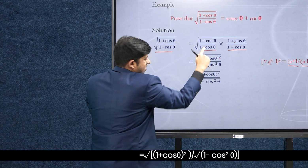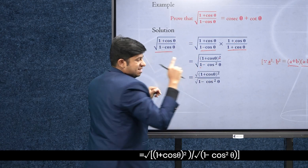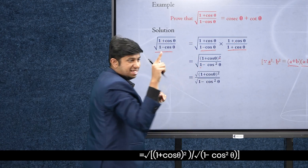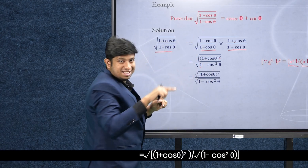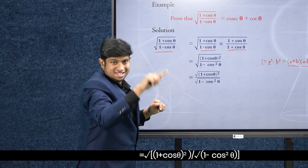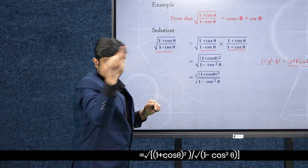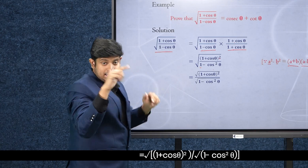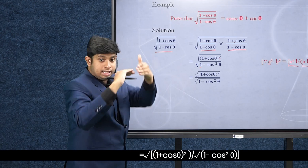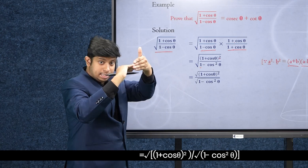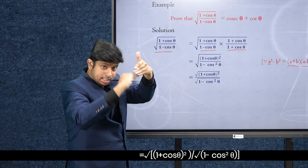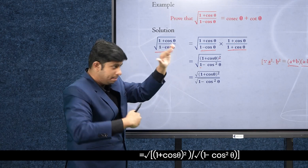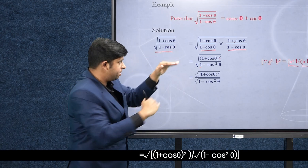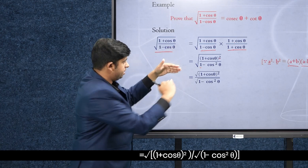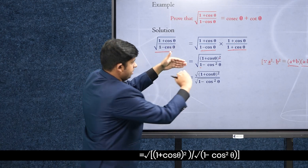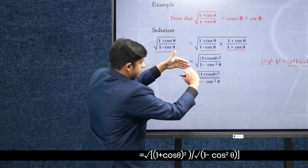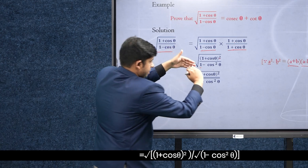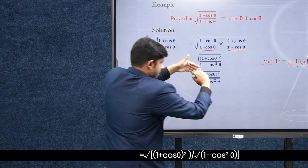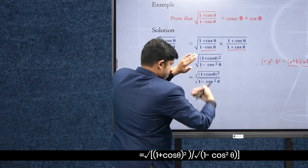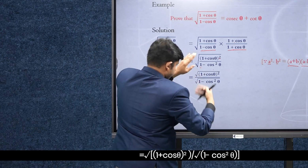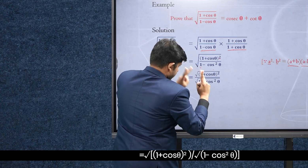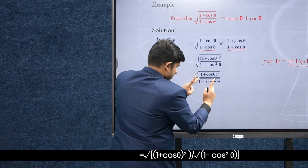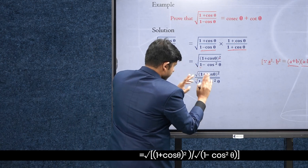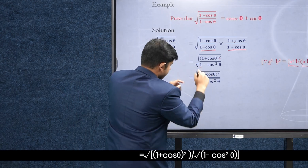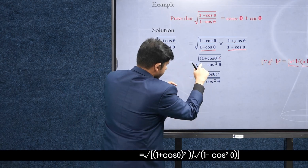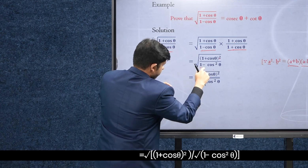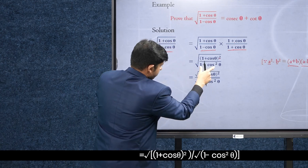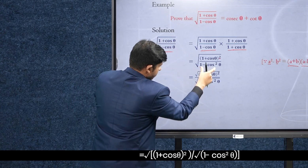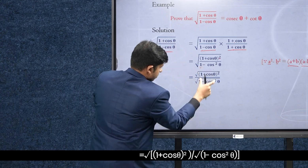इक्वल्स एक प्लस का sin इक्वल्स कोसिन।